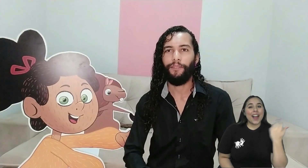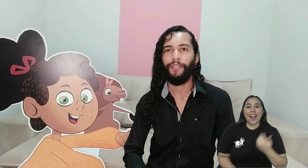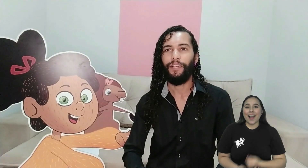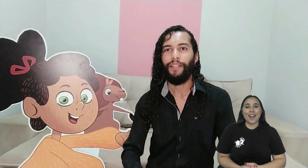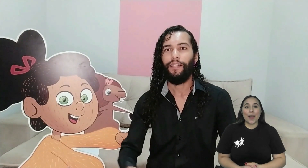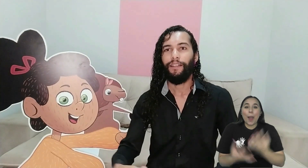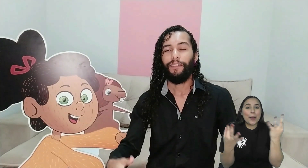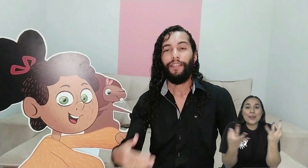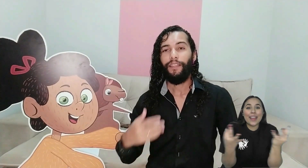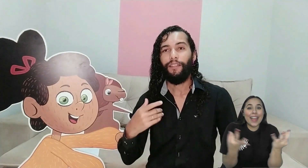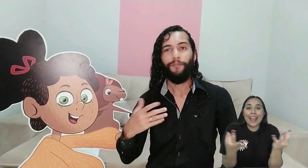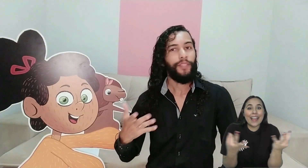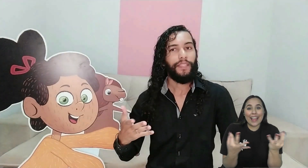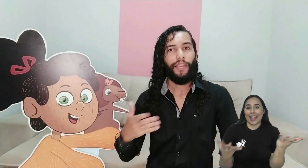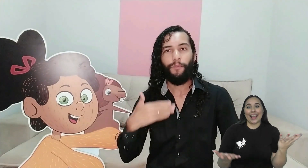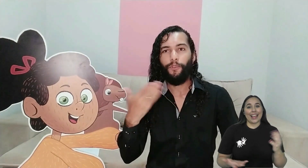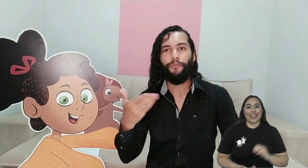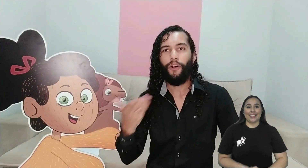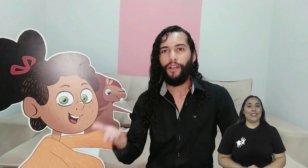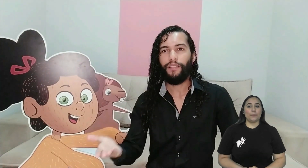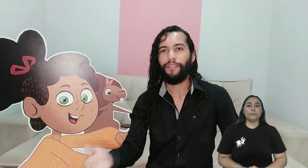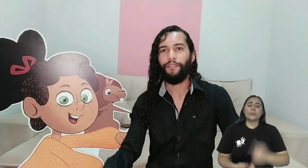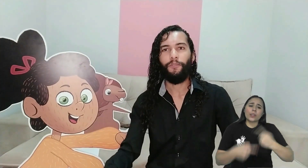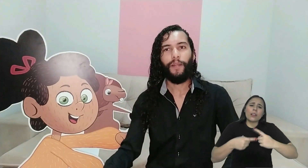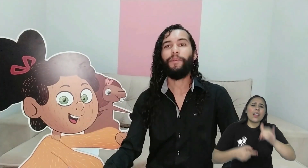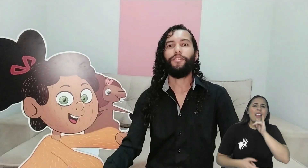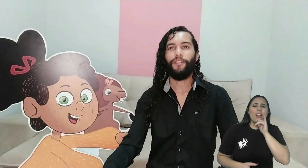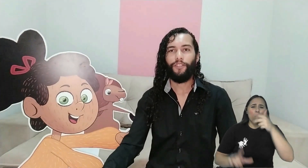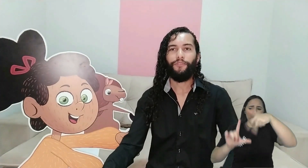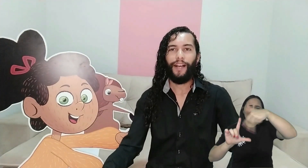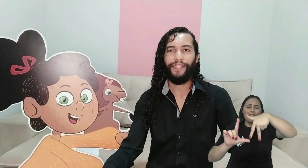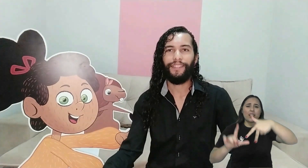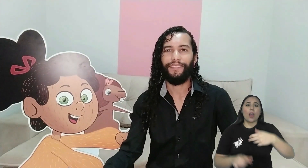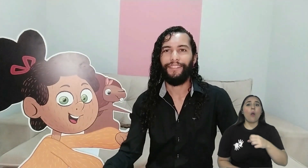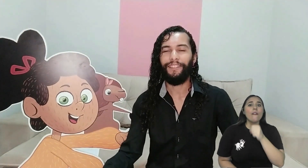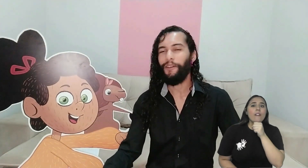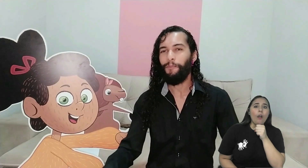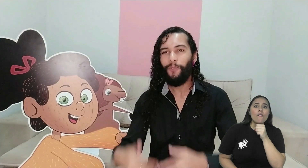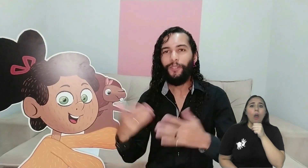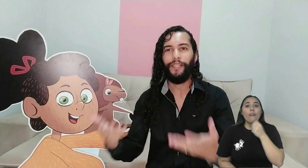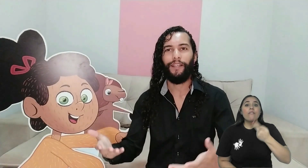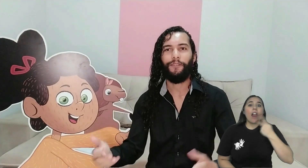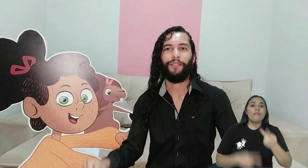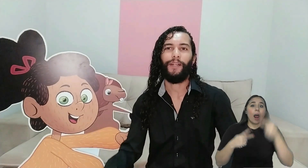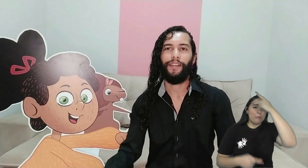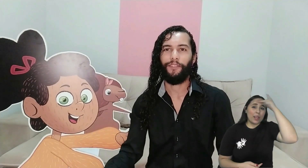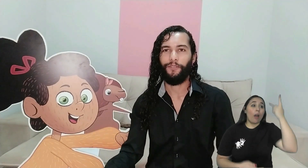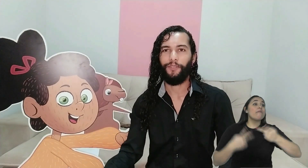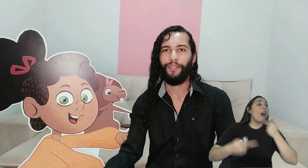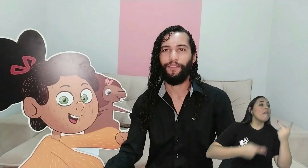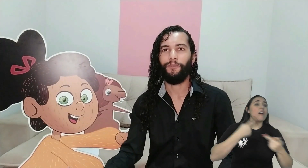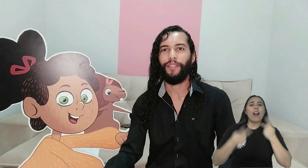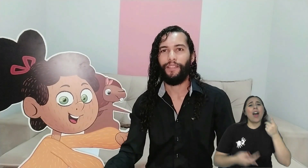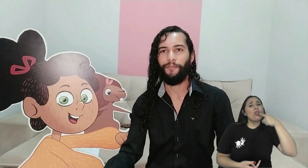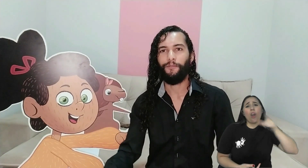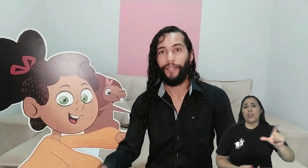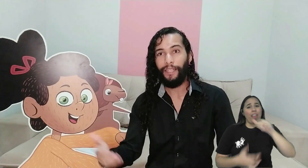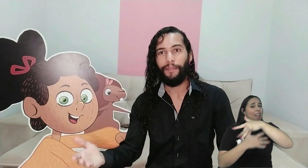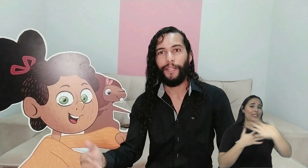animado, que um desenho por voz não permite que a gente faça. Então é muito legal trabalhar isso no desenho em